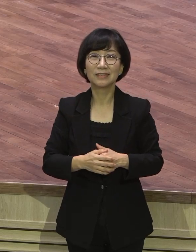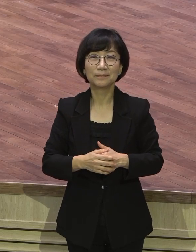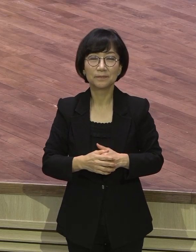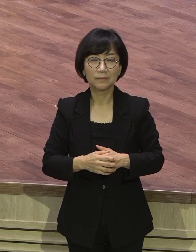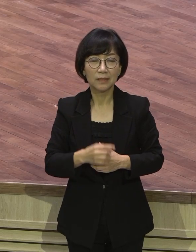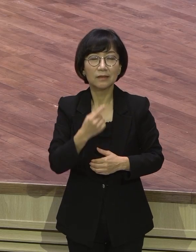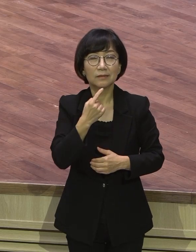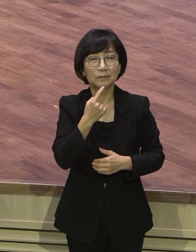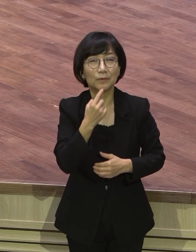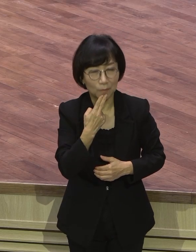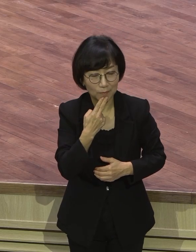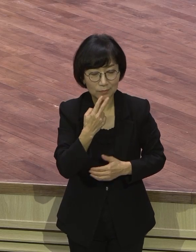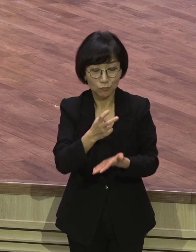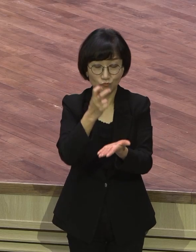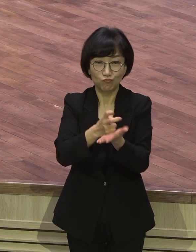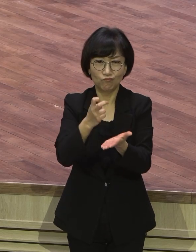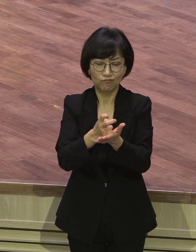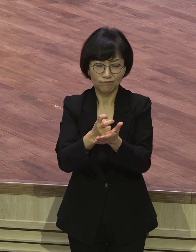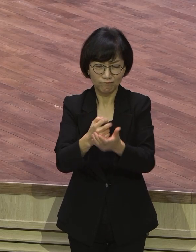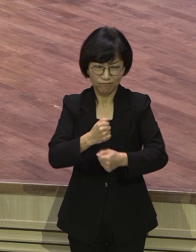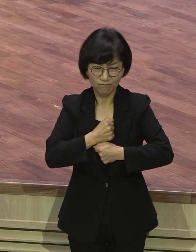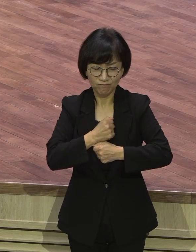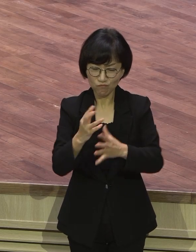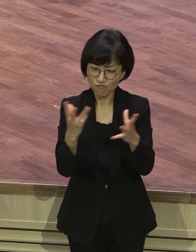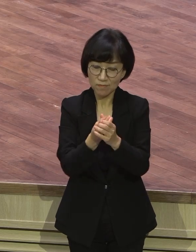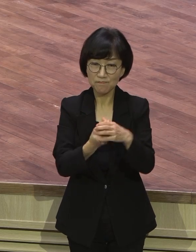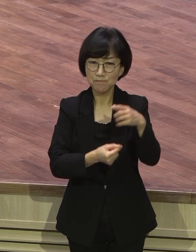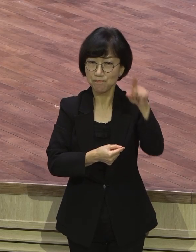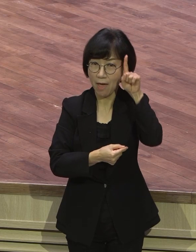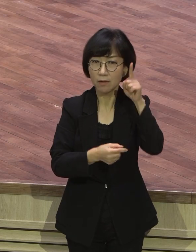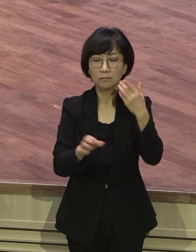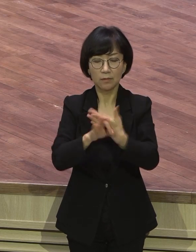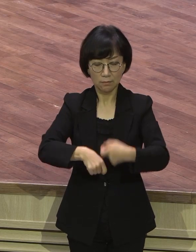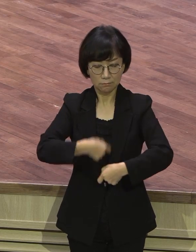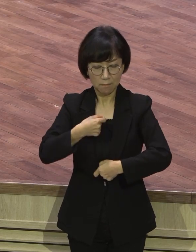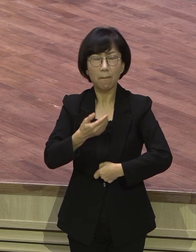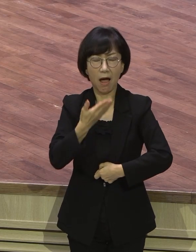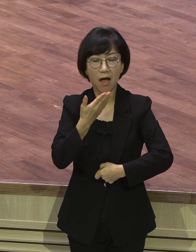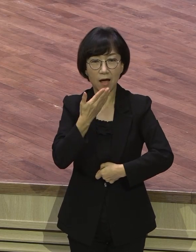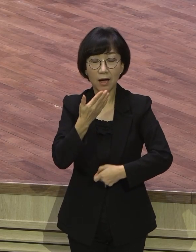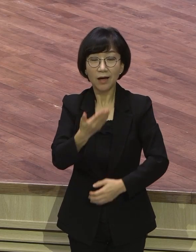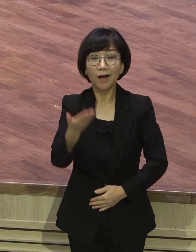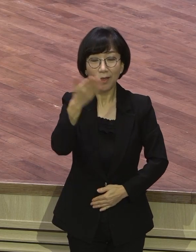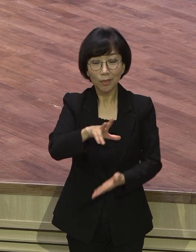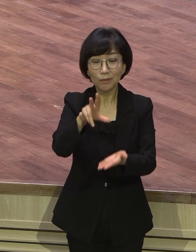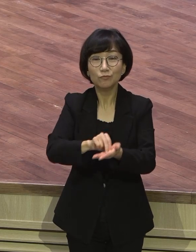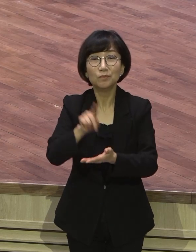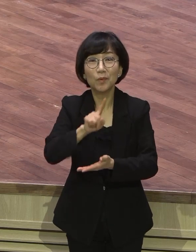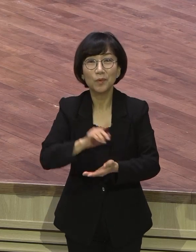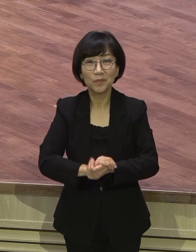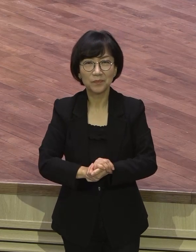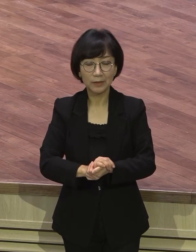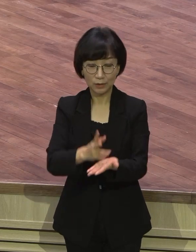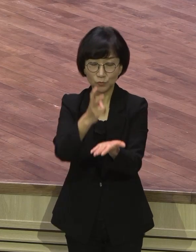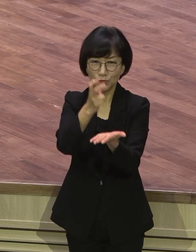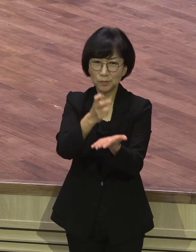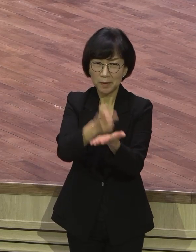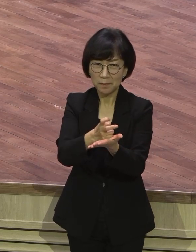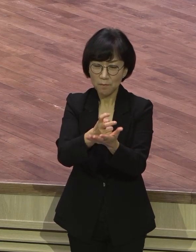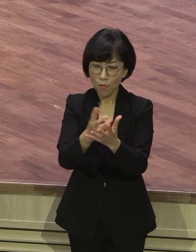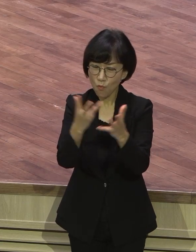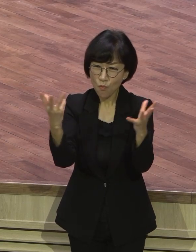물론 율법을 다 지키면 어렵게 되죠. 어인이 됩니다. 그런데 문제가 뭐냐 율법을 다